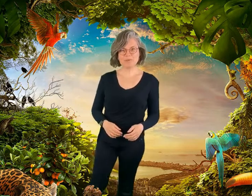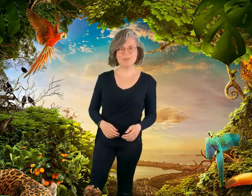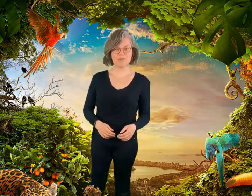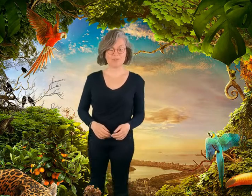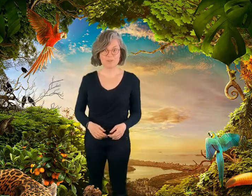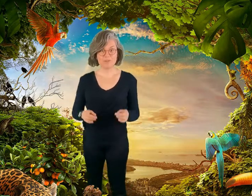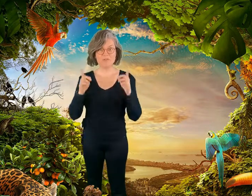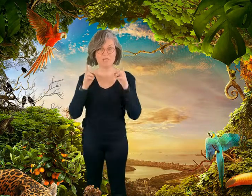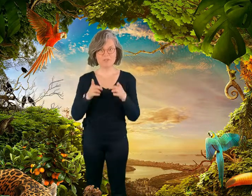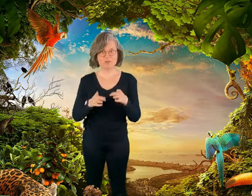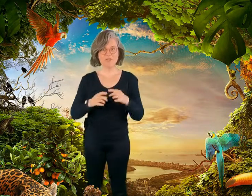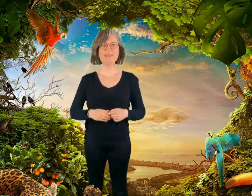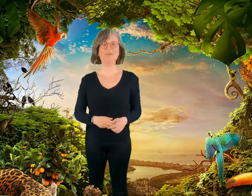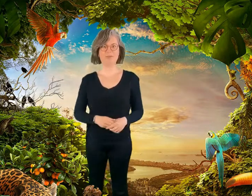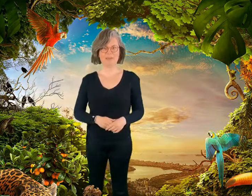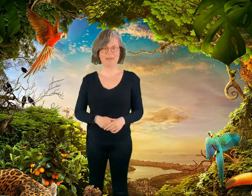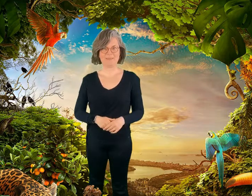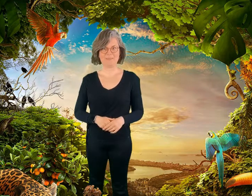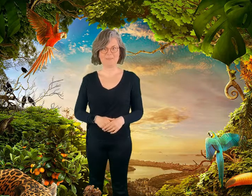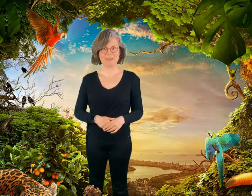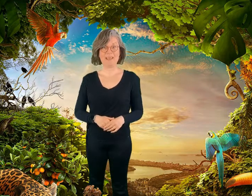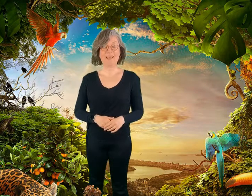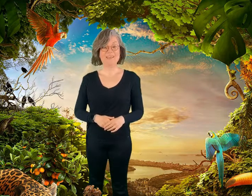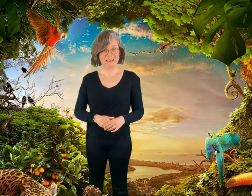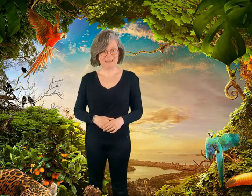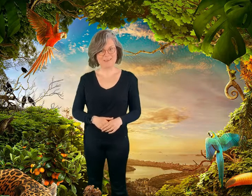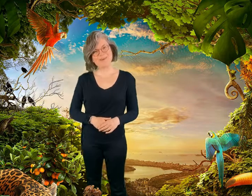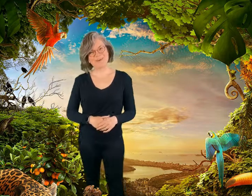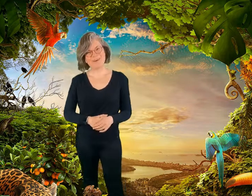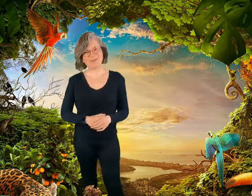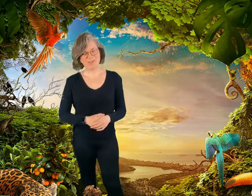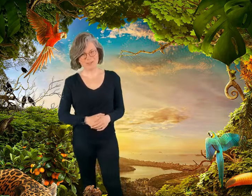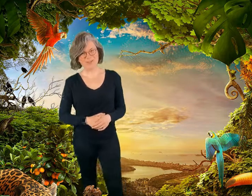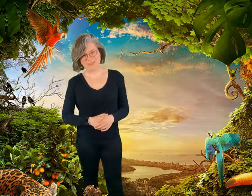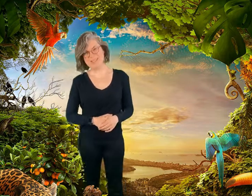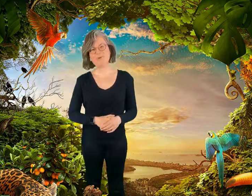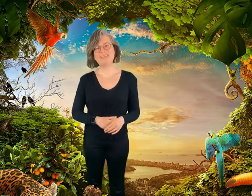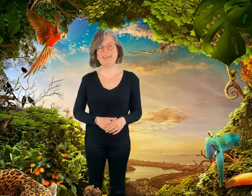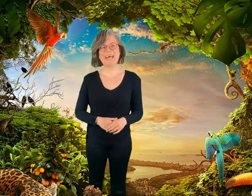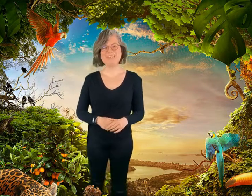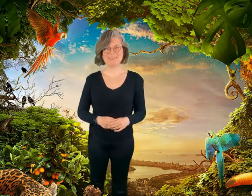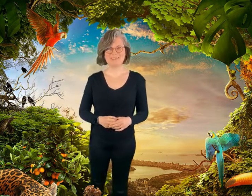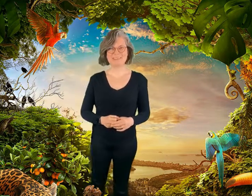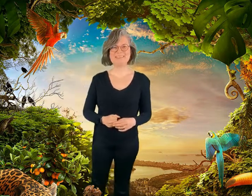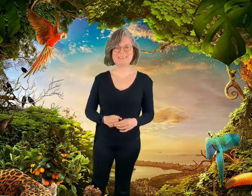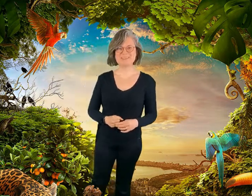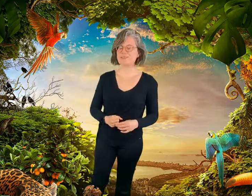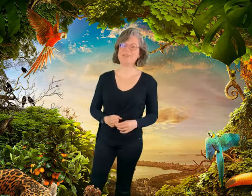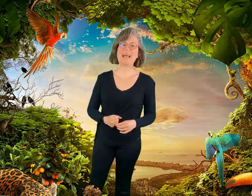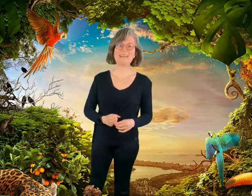wat voor dans jullie kunnen maken. Dadelijk mag de muziek nog een keer aan, die zal ik neerzetten zodat die